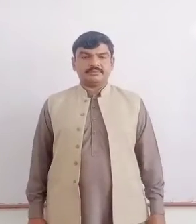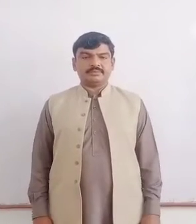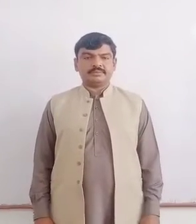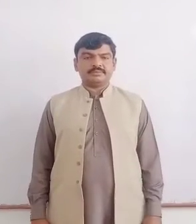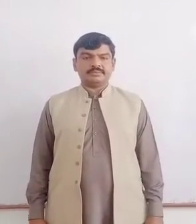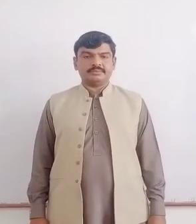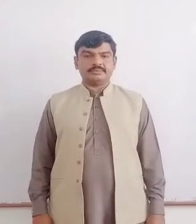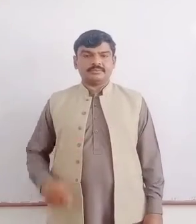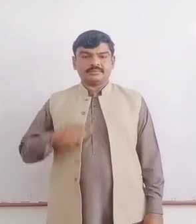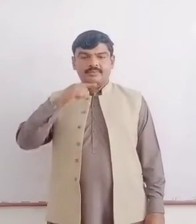زبانی،